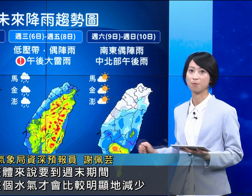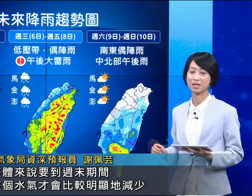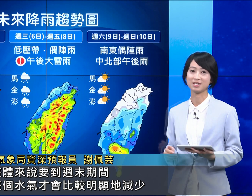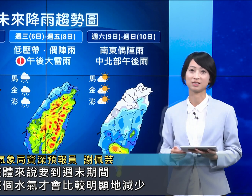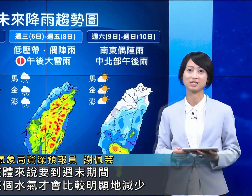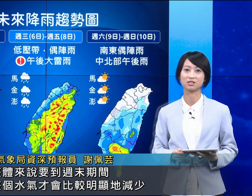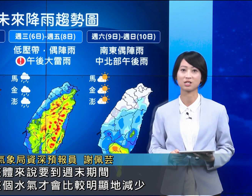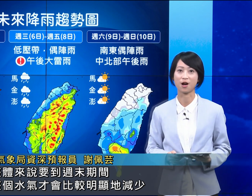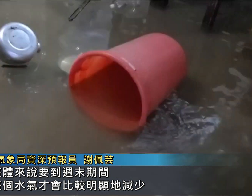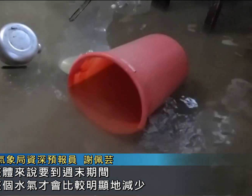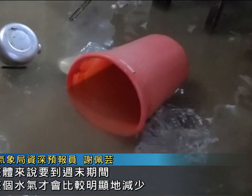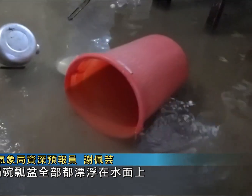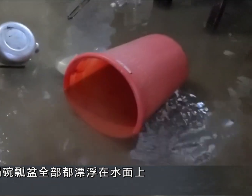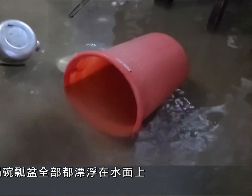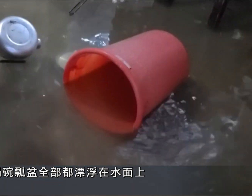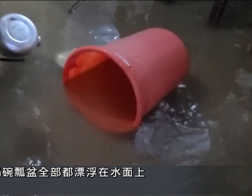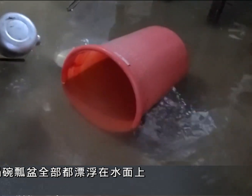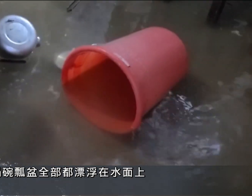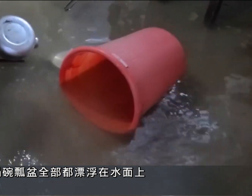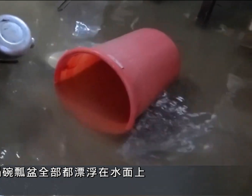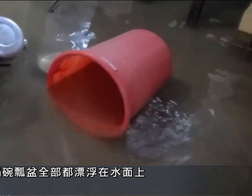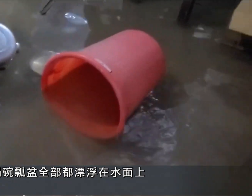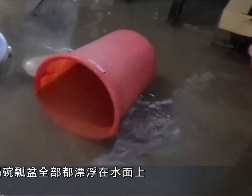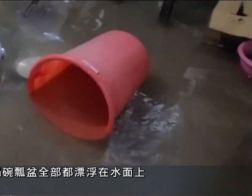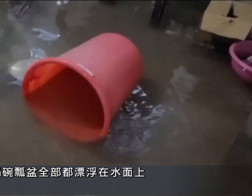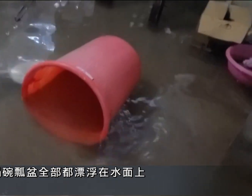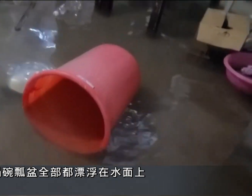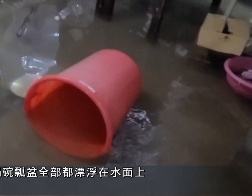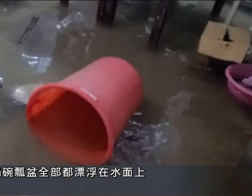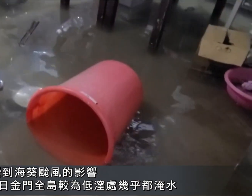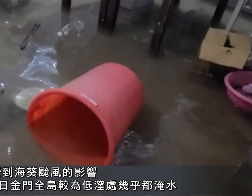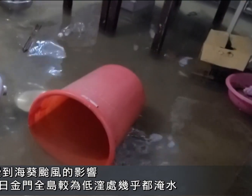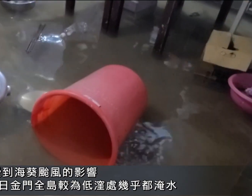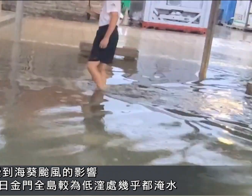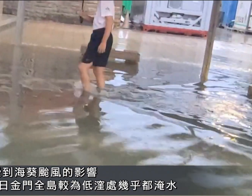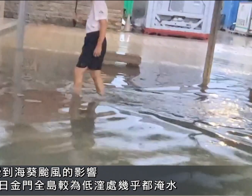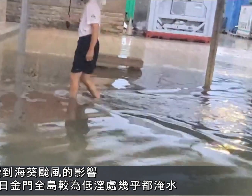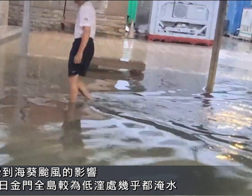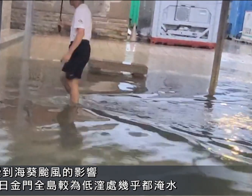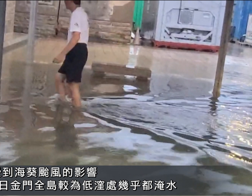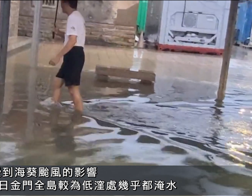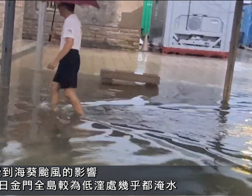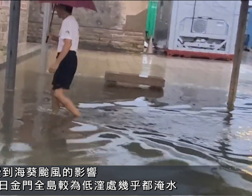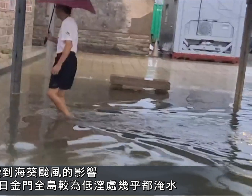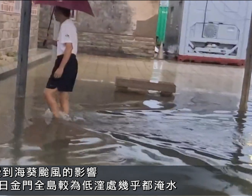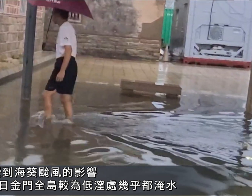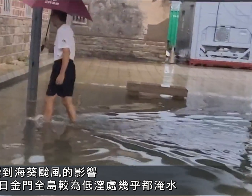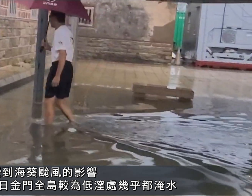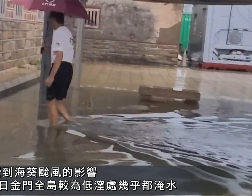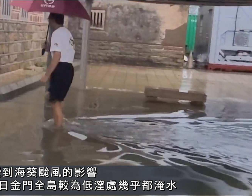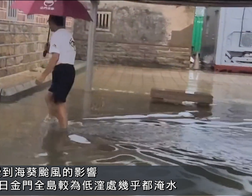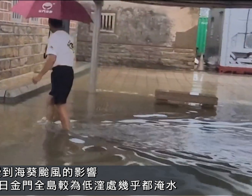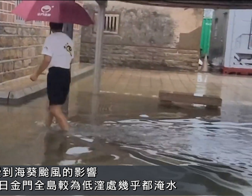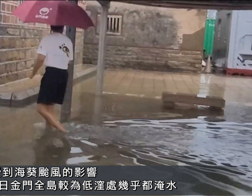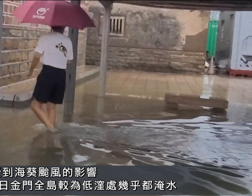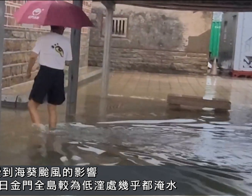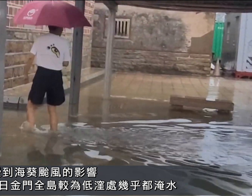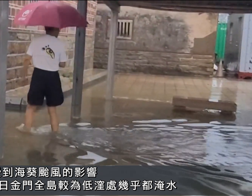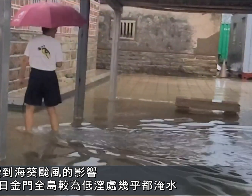明显的减少。 锅碗瓢盆全部都漂浮在水面上，受到海葵台风的影响，4日金门全岛较为低洼处几